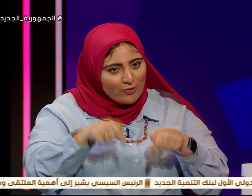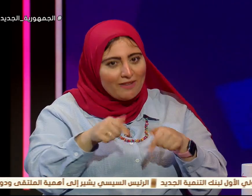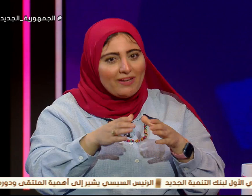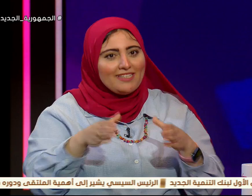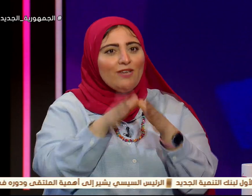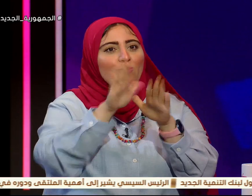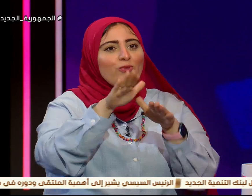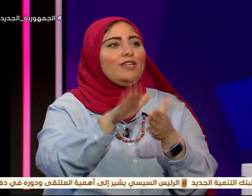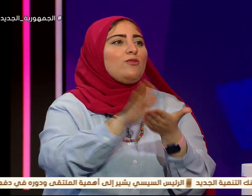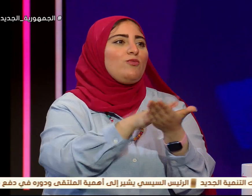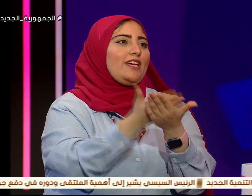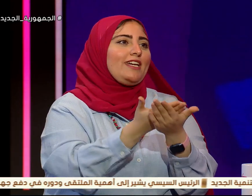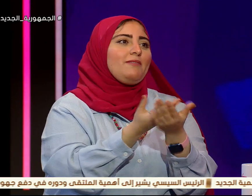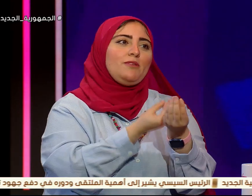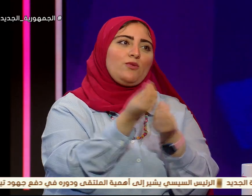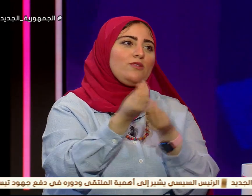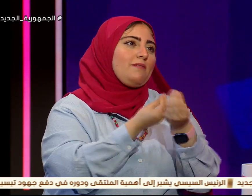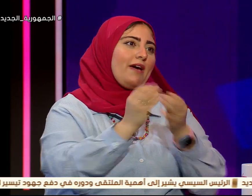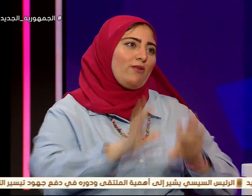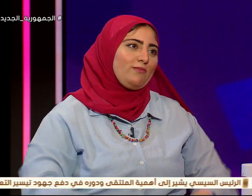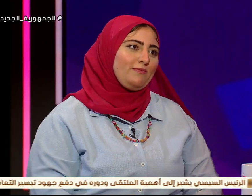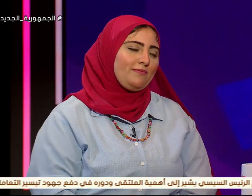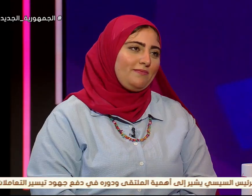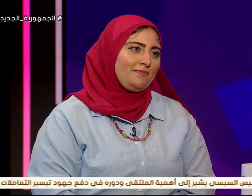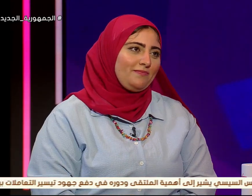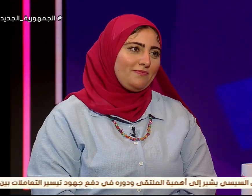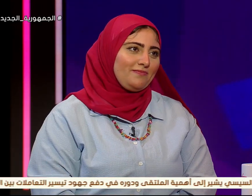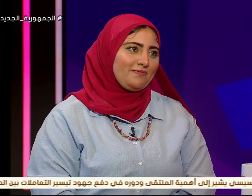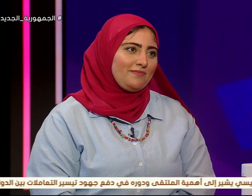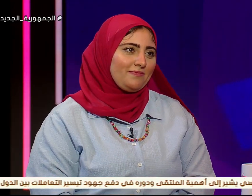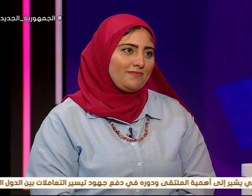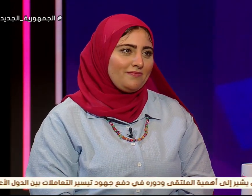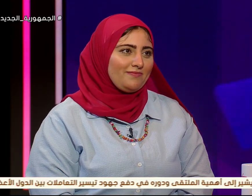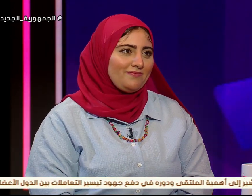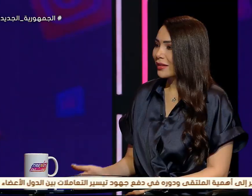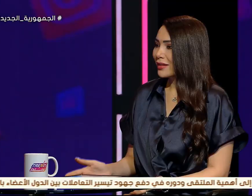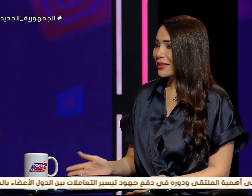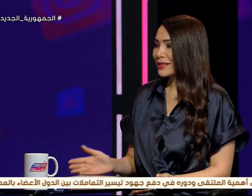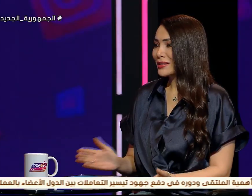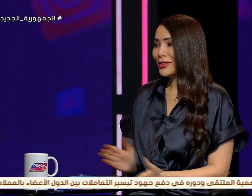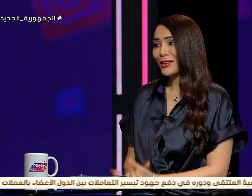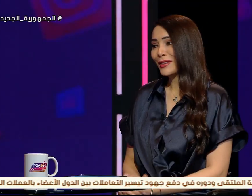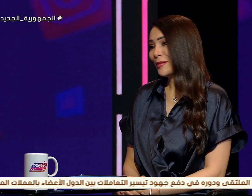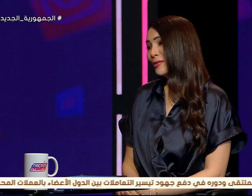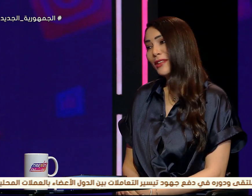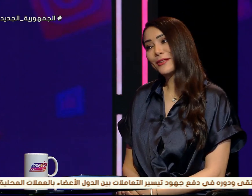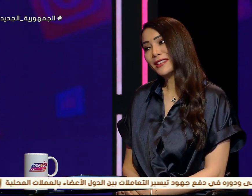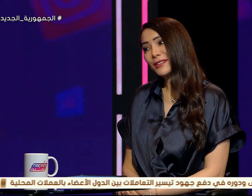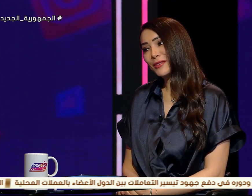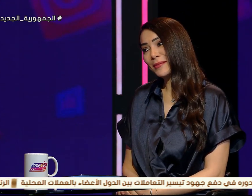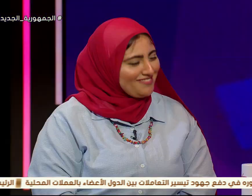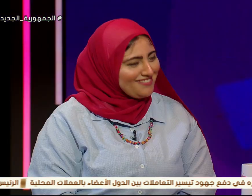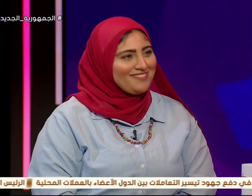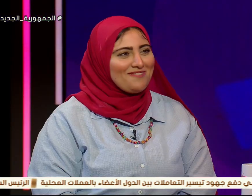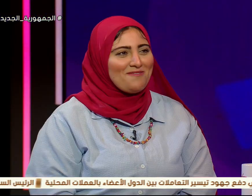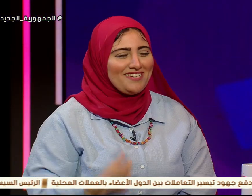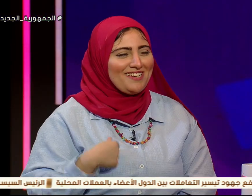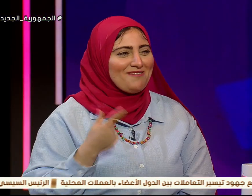المجتمع ده يكون ليهم مترجم يتواصل معاهم مظبوط ا ساره انا مبسوطه قوي ان انت كنتي معايا النهارده وانا